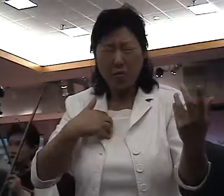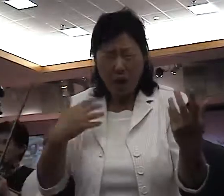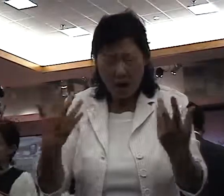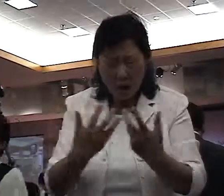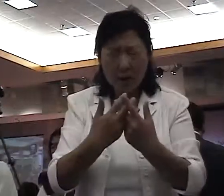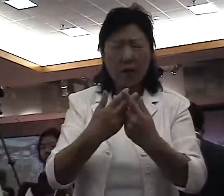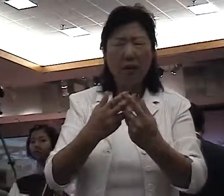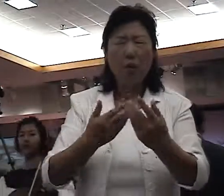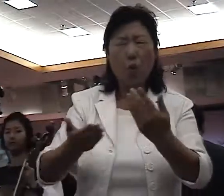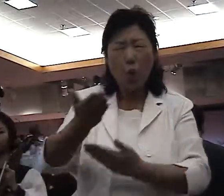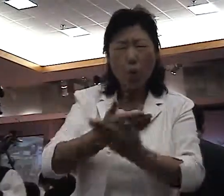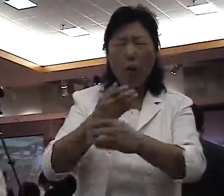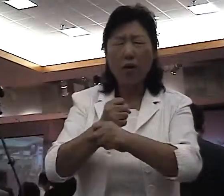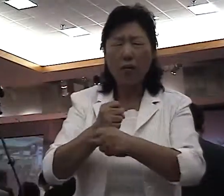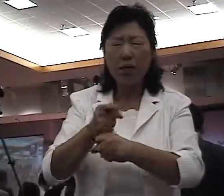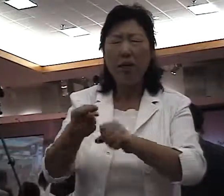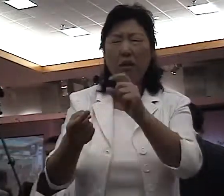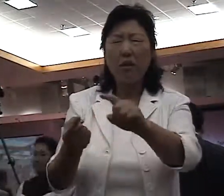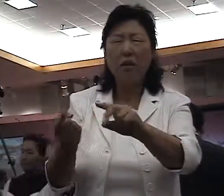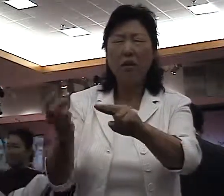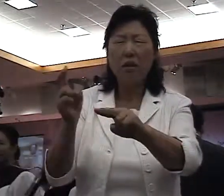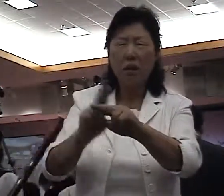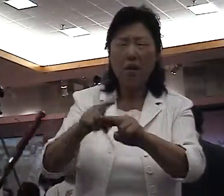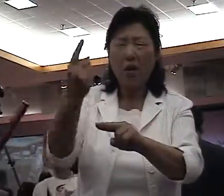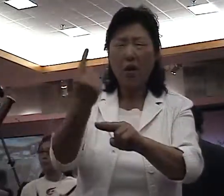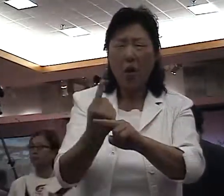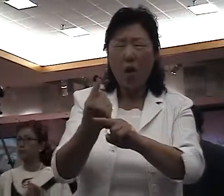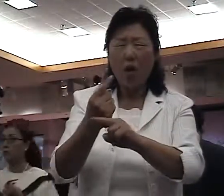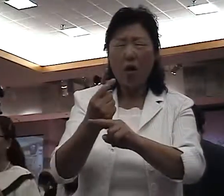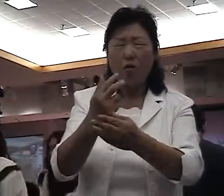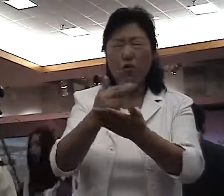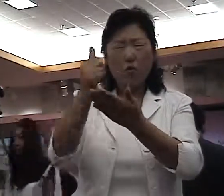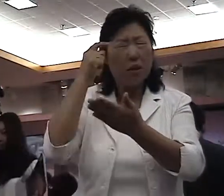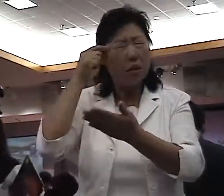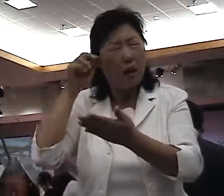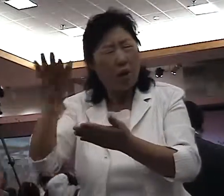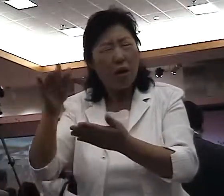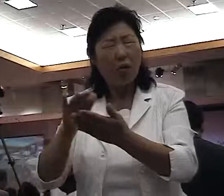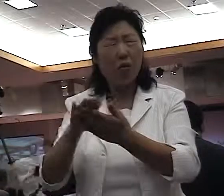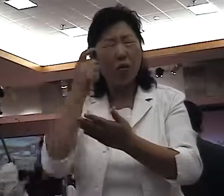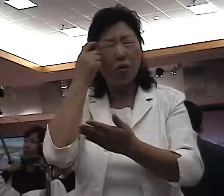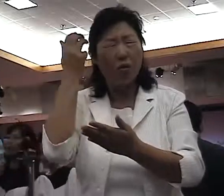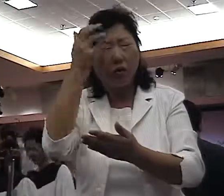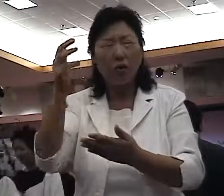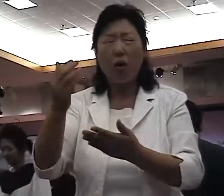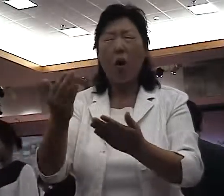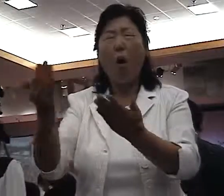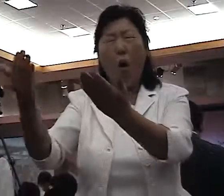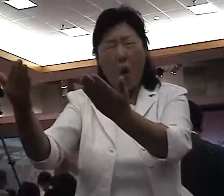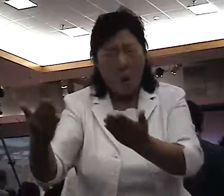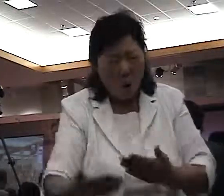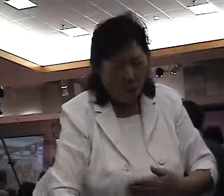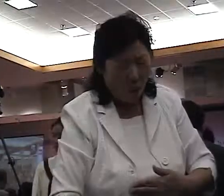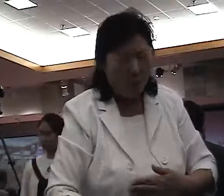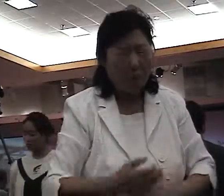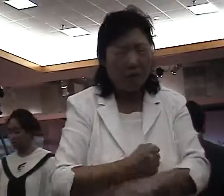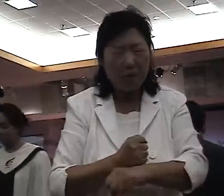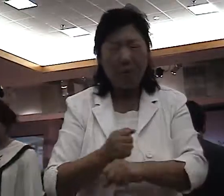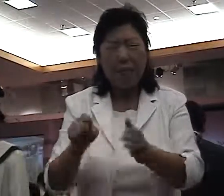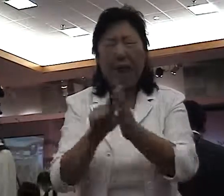교통하심이 이 자리에 나와 주님을 사모하고 성령님을 웰컴하는 모든 주의 백성들 위해 주님의